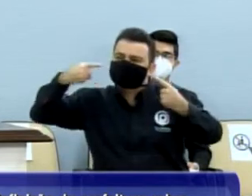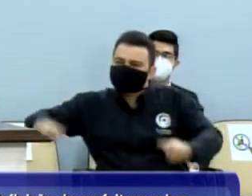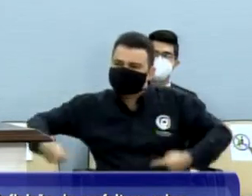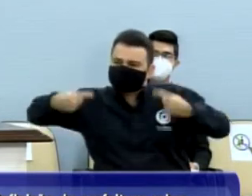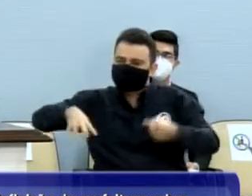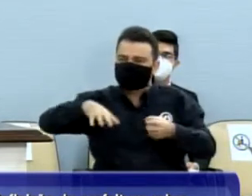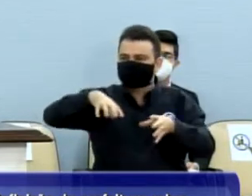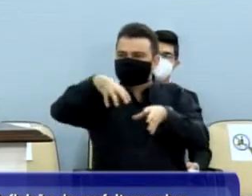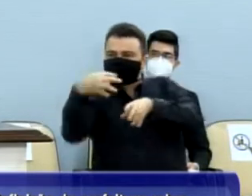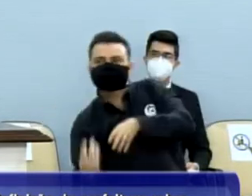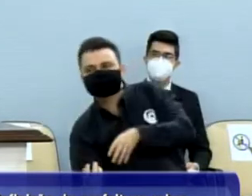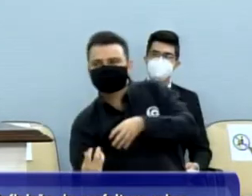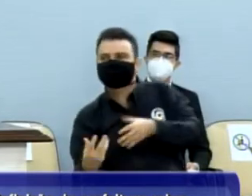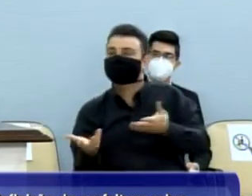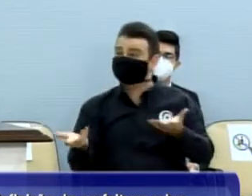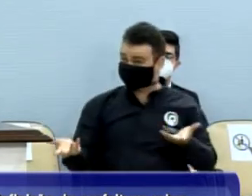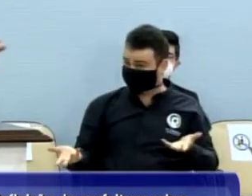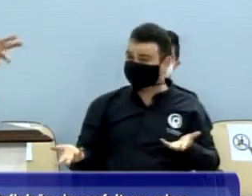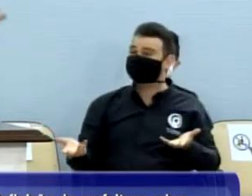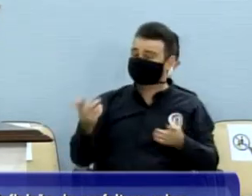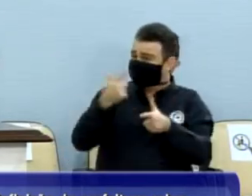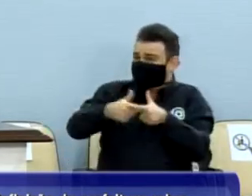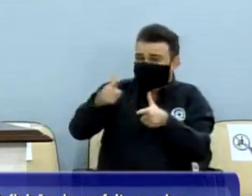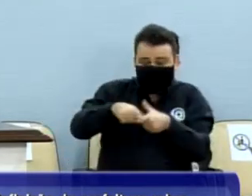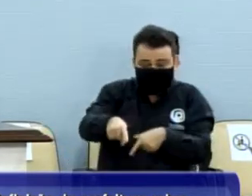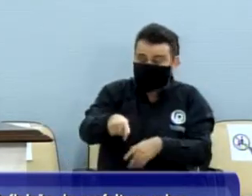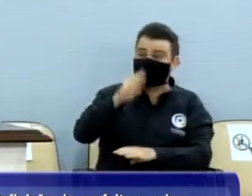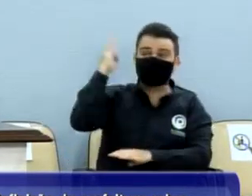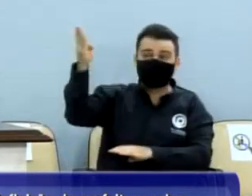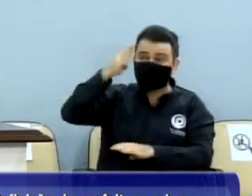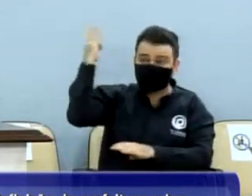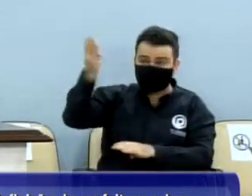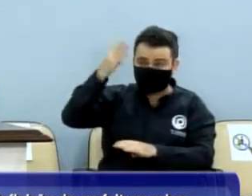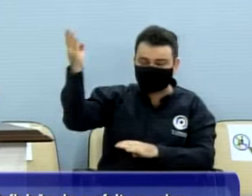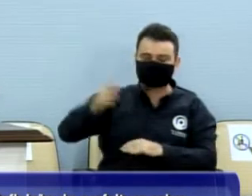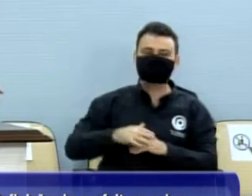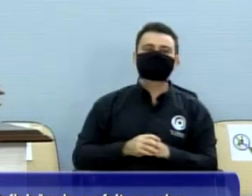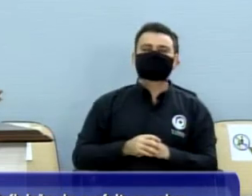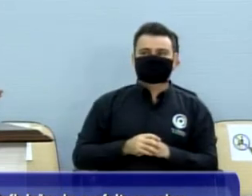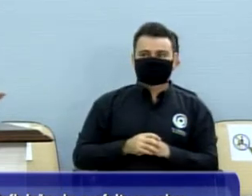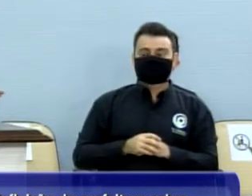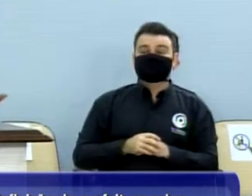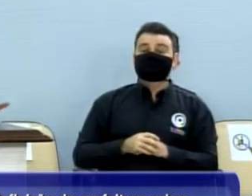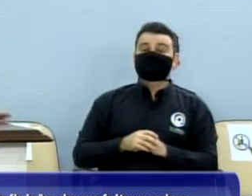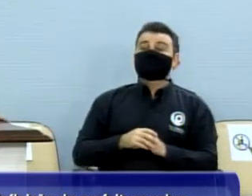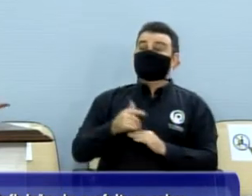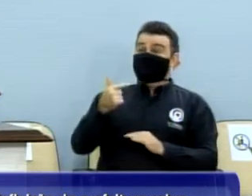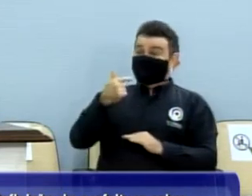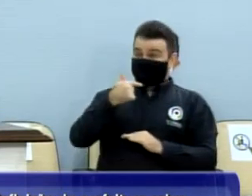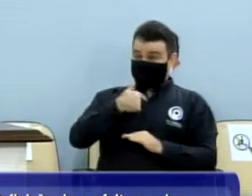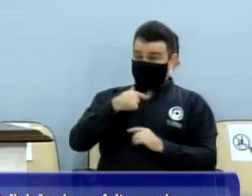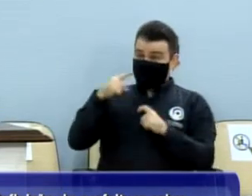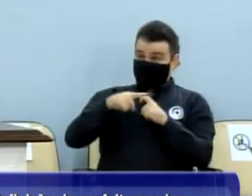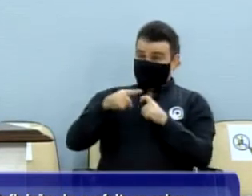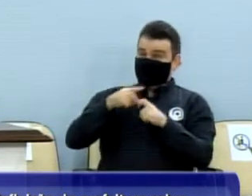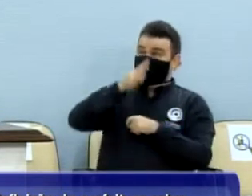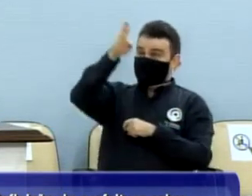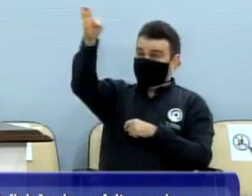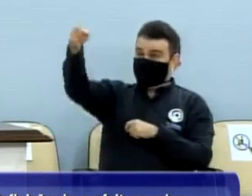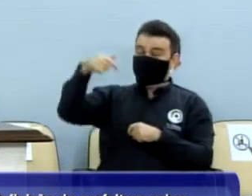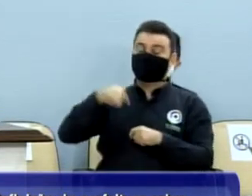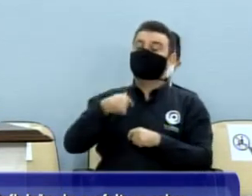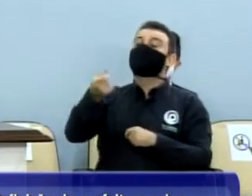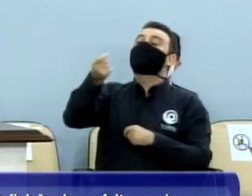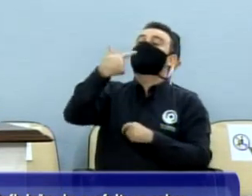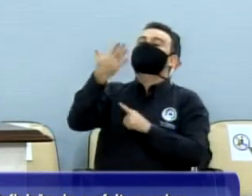estamos calmos, né? Eu saí de um exame agora, que eu tomei um calmante lá para poder fazer o exame, por isso que eu estou calmo,